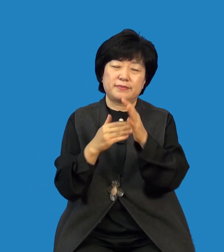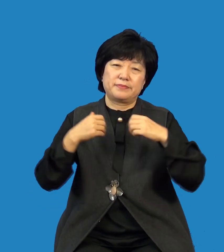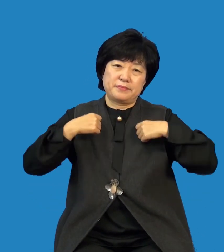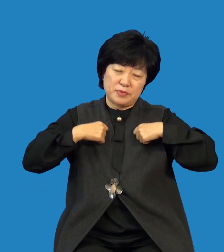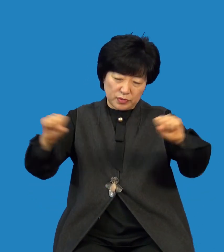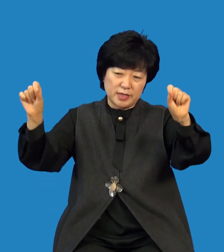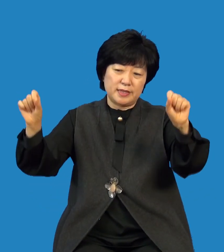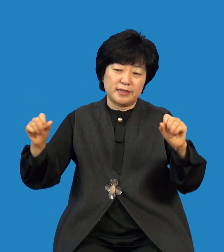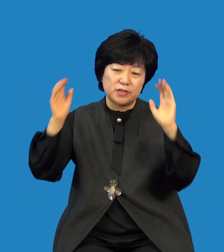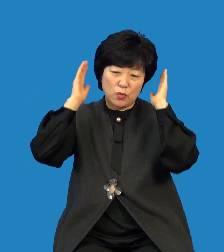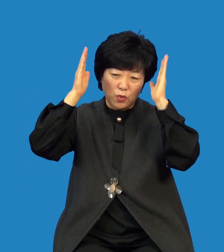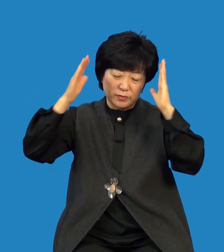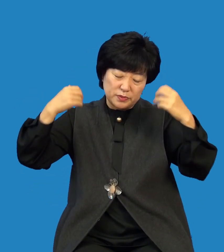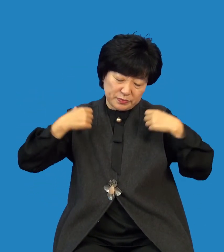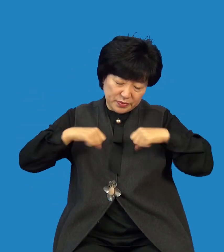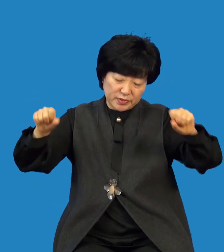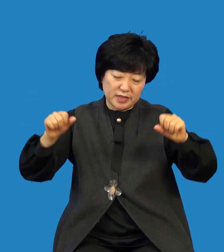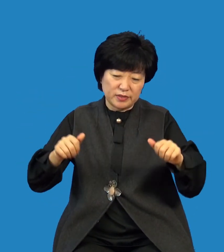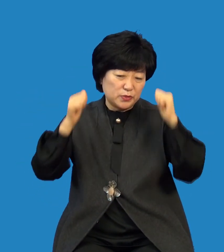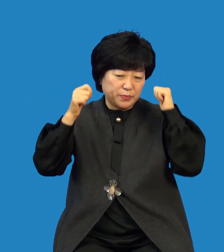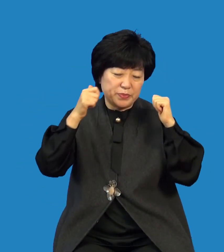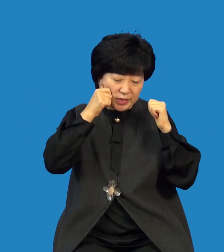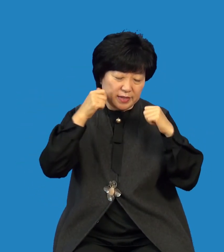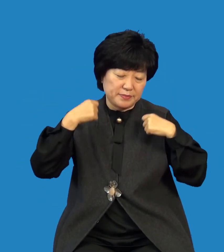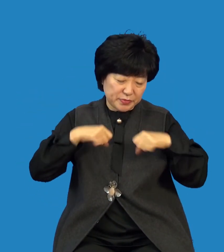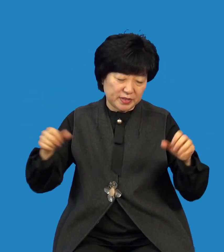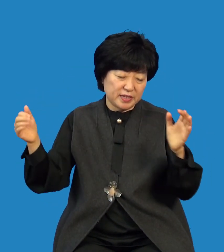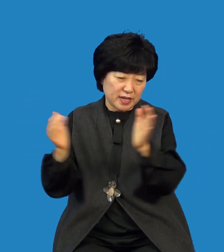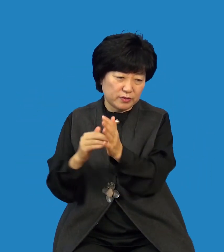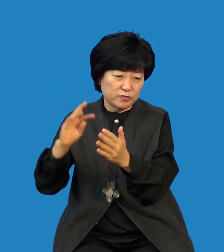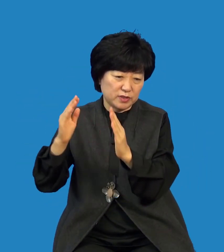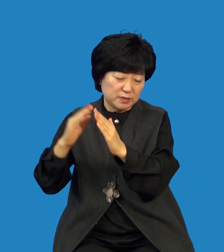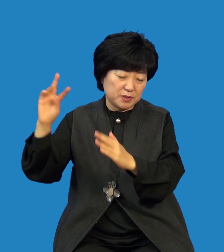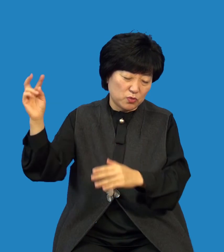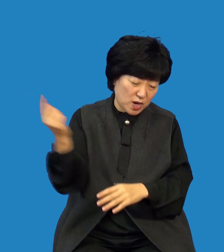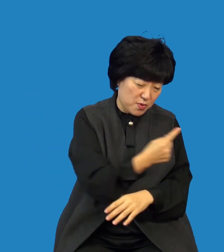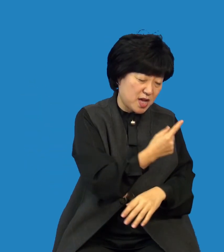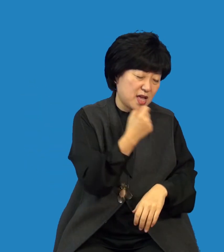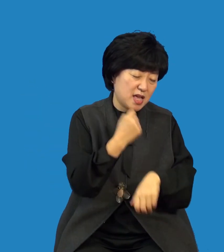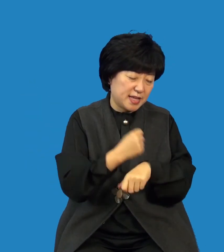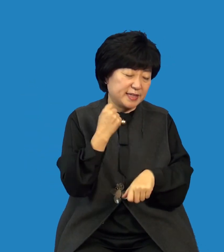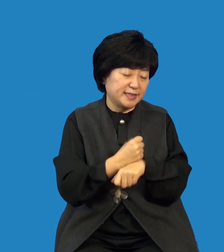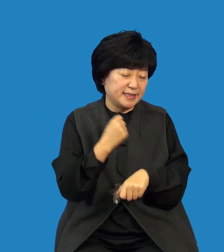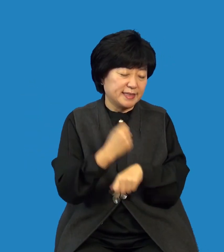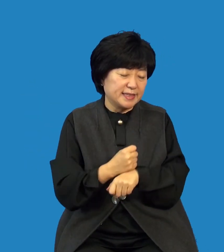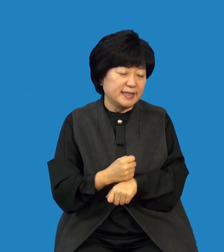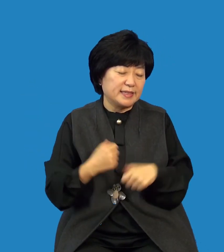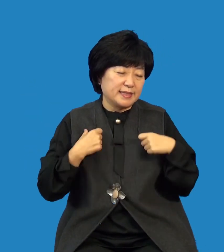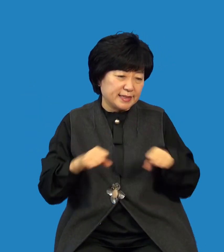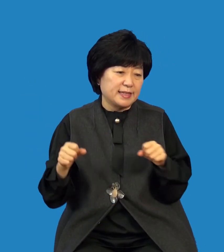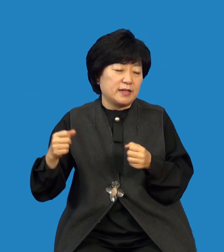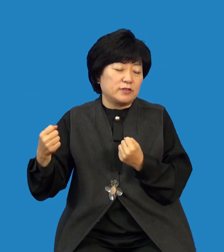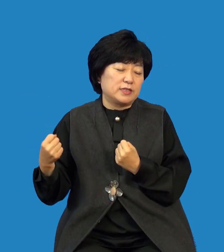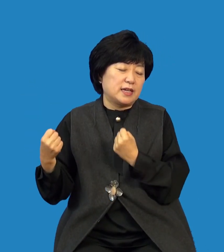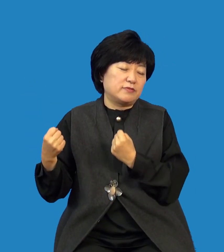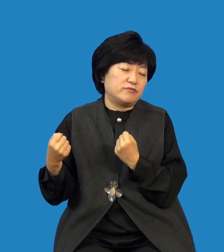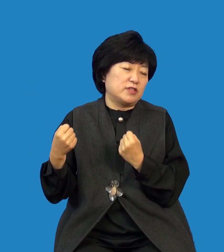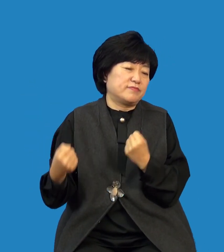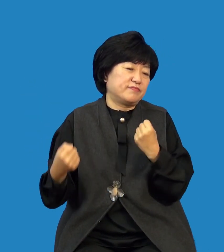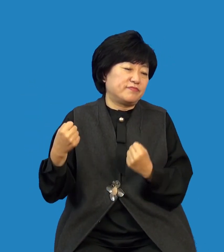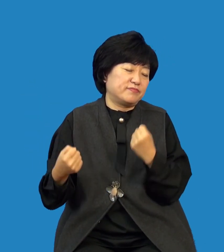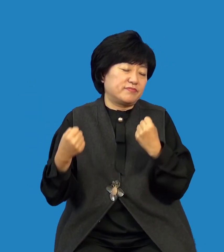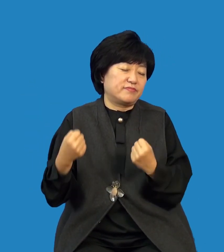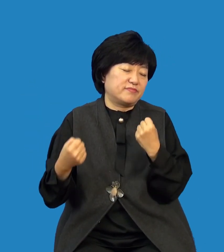차로 왔습니다. 차로 와서 운전대를 잡고 집에 돌아오는데 거기서 놀라운 일이 벌어졌어요. 이게 아마 제 인생의 가장 큰 사건 중에 하나였는데 차